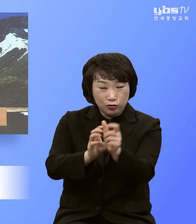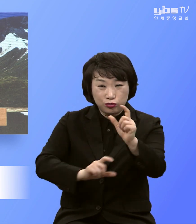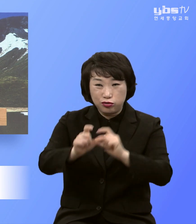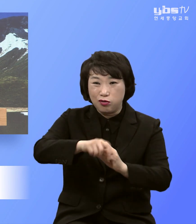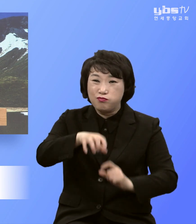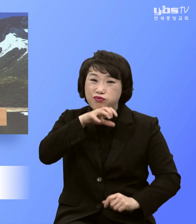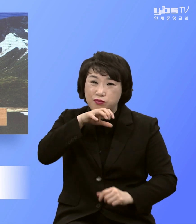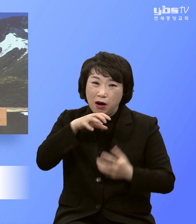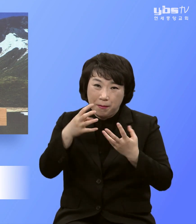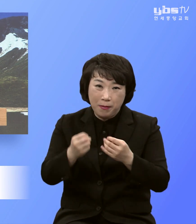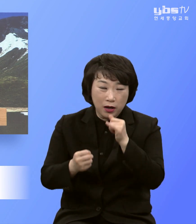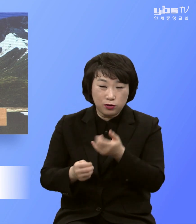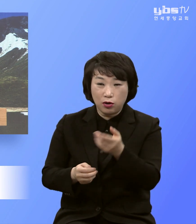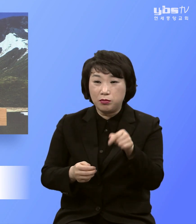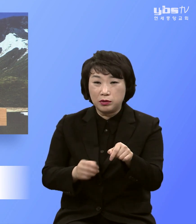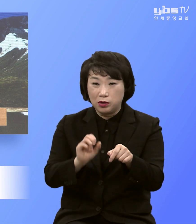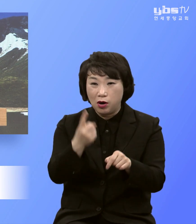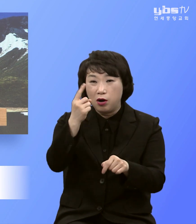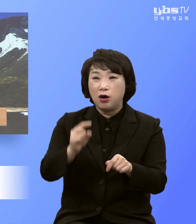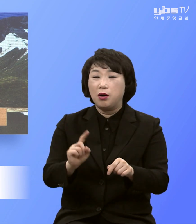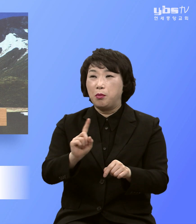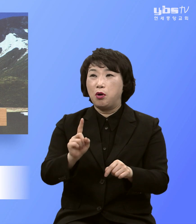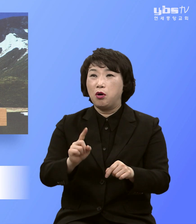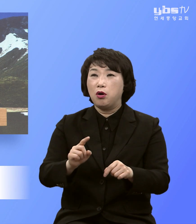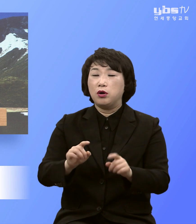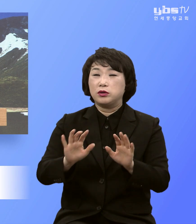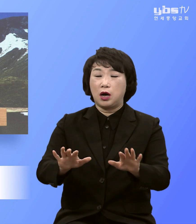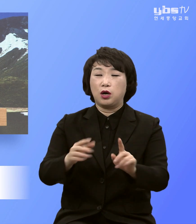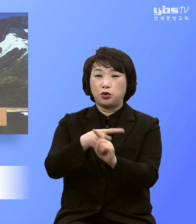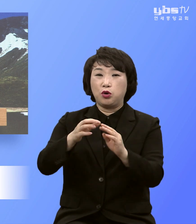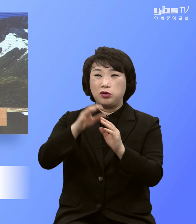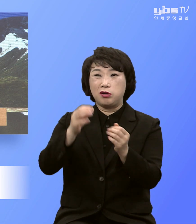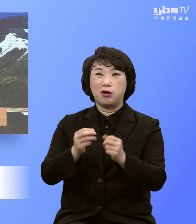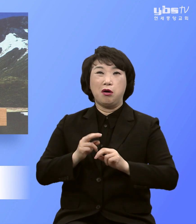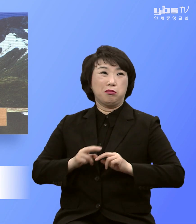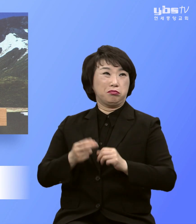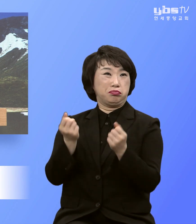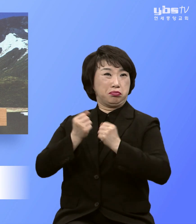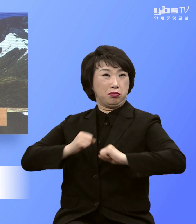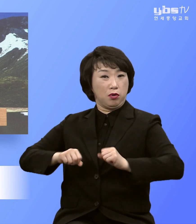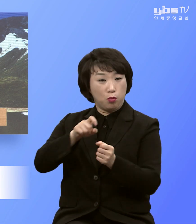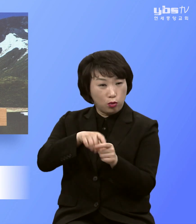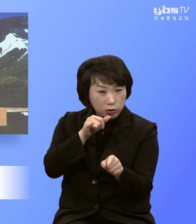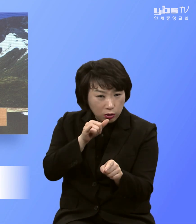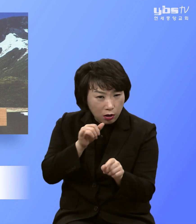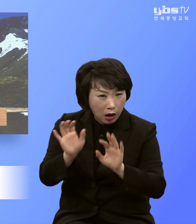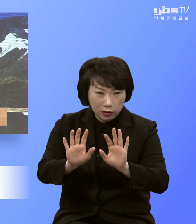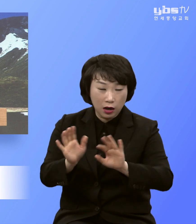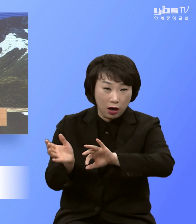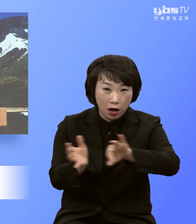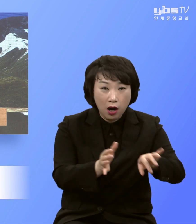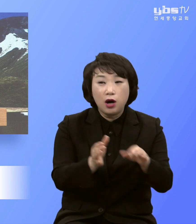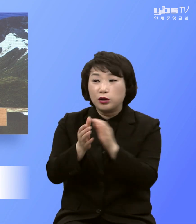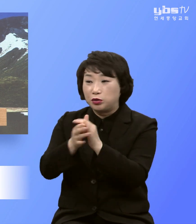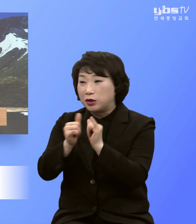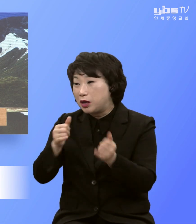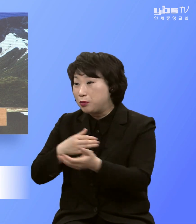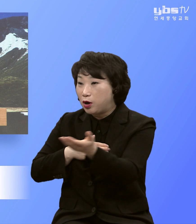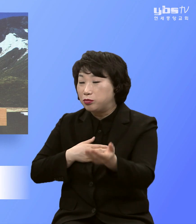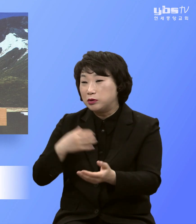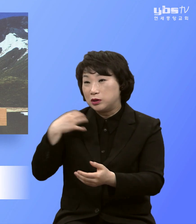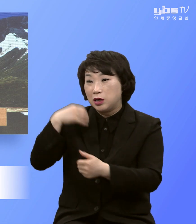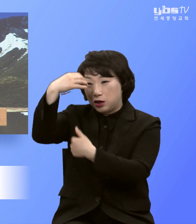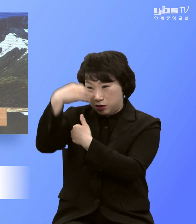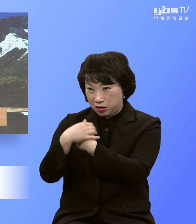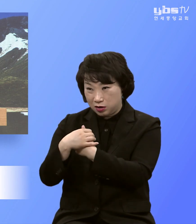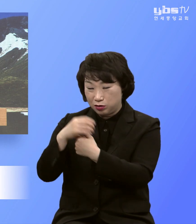중직이 되면 될수록 그것으로 자기가 무슨 교회에서 세부리려고 들어. 그러나 기도하는 사람은 중직이 되면